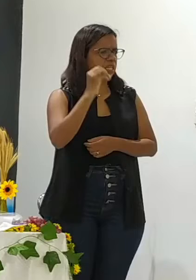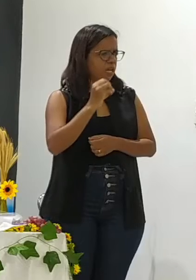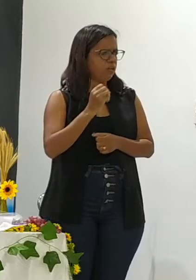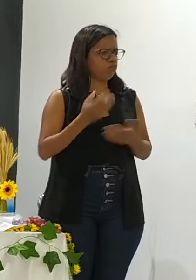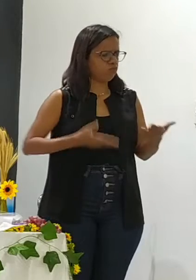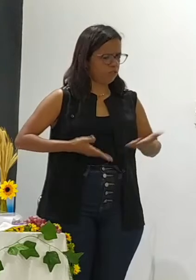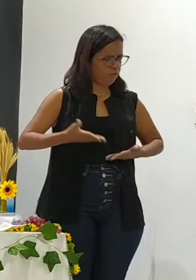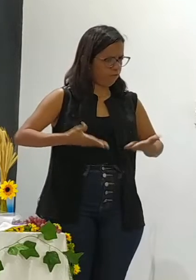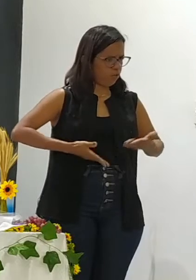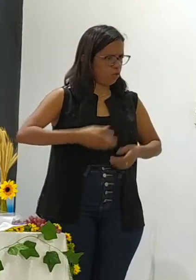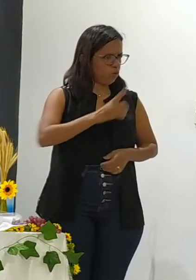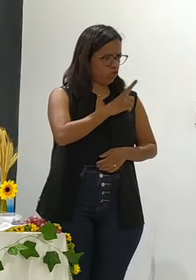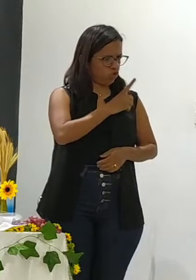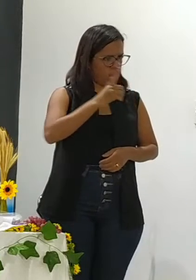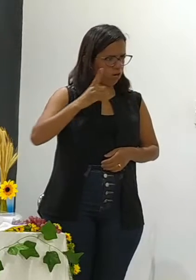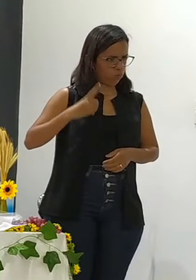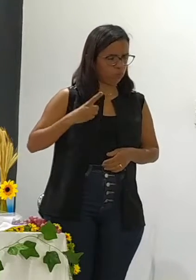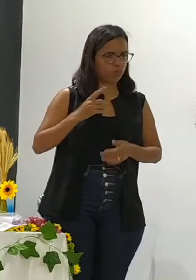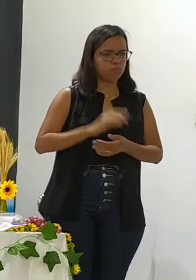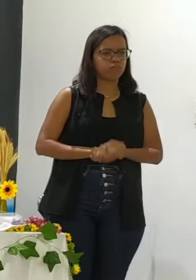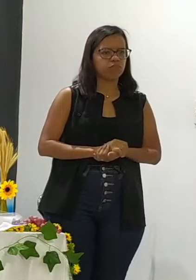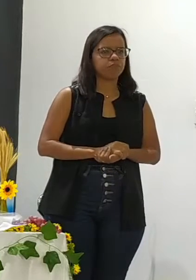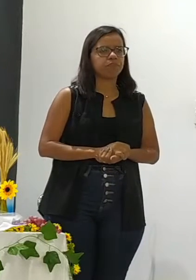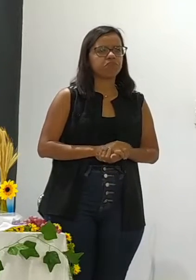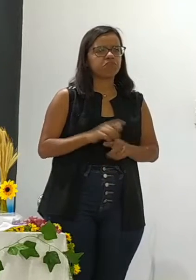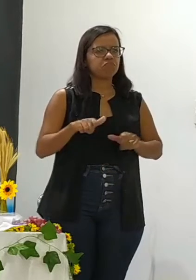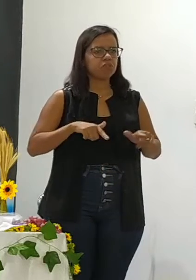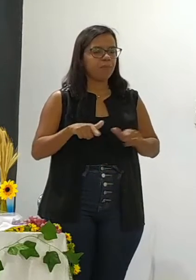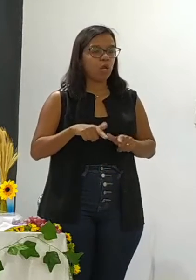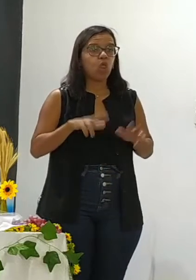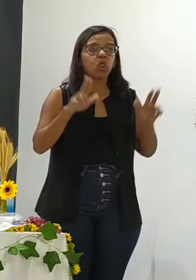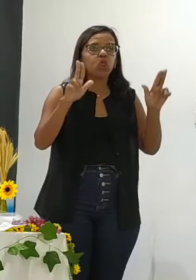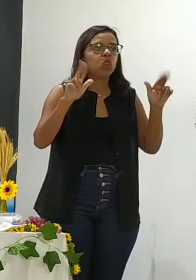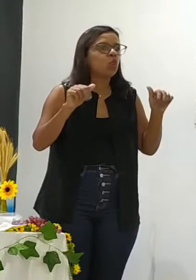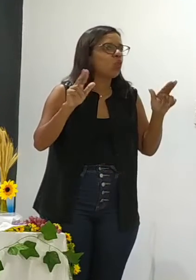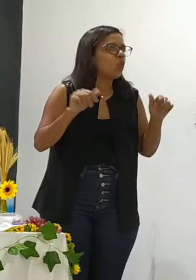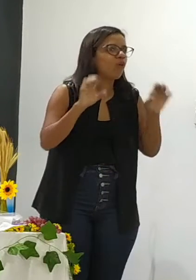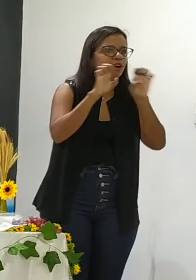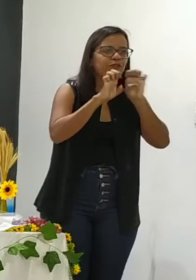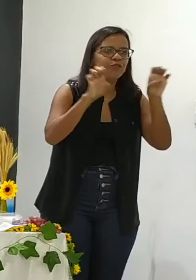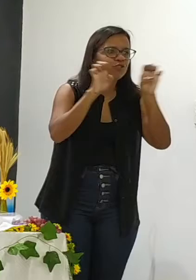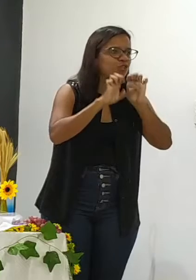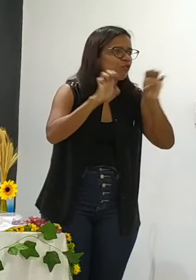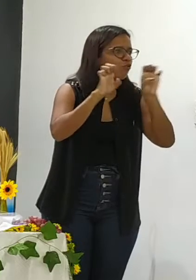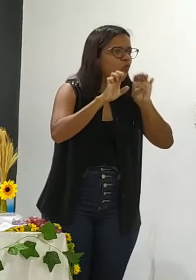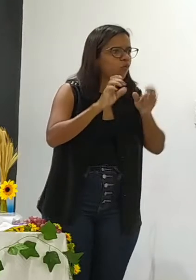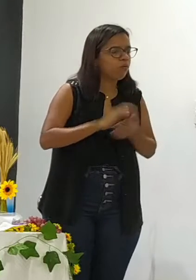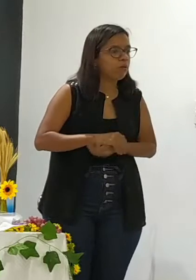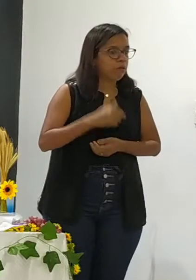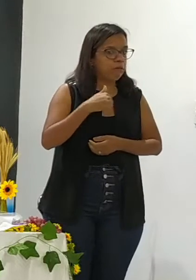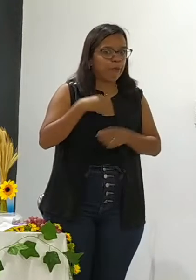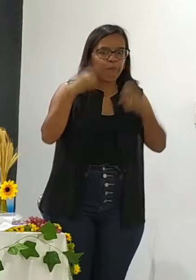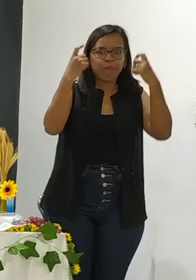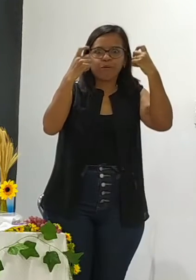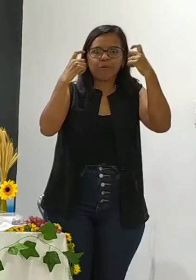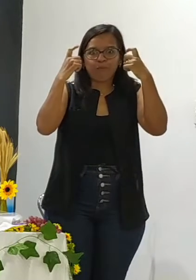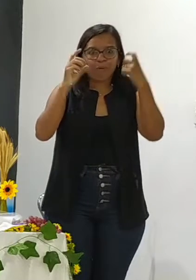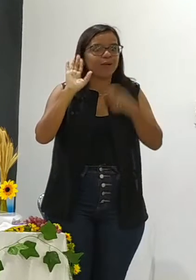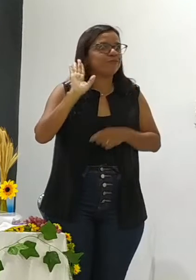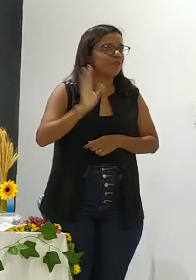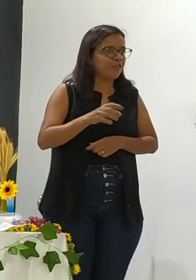diabo, 30 anos lá na porta. Nunca ganhei uma alma. E eu estou muito preocupado. Eu já estou